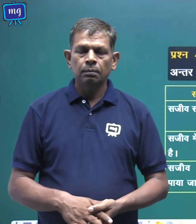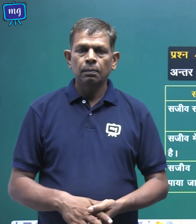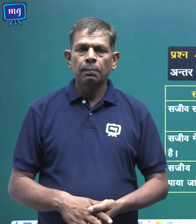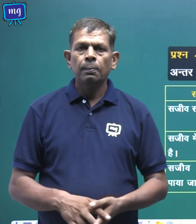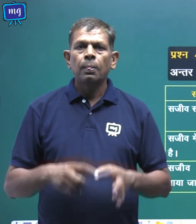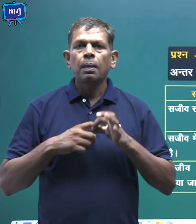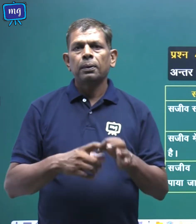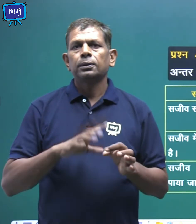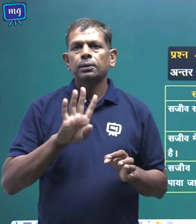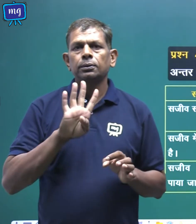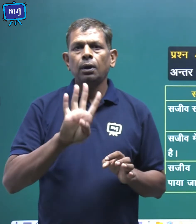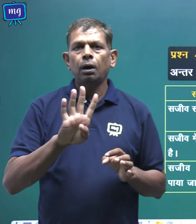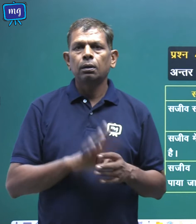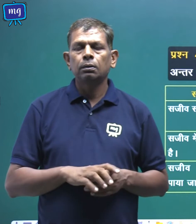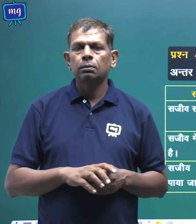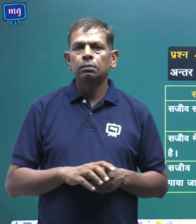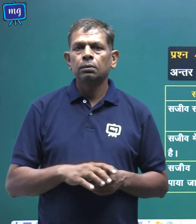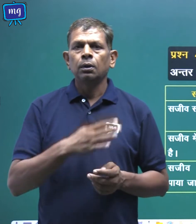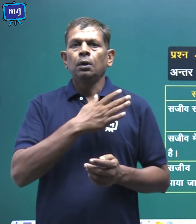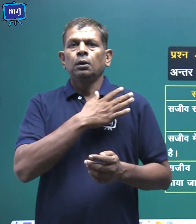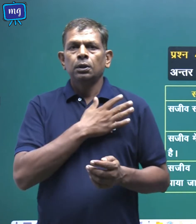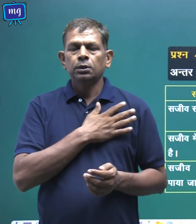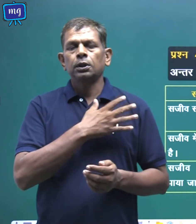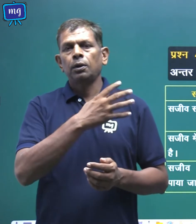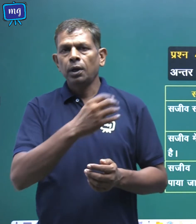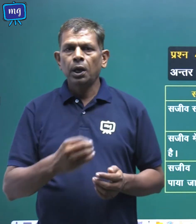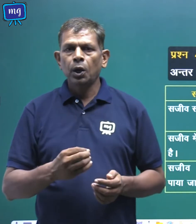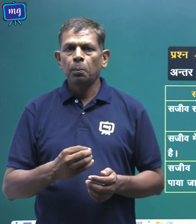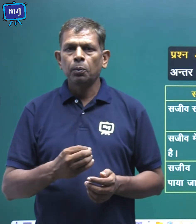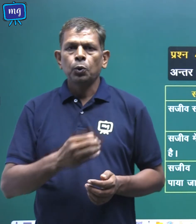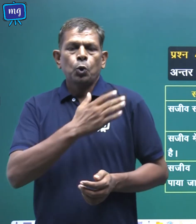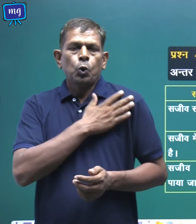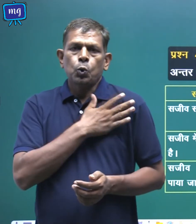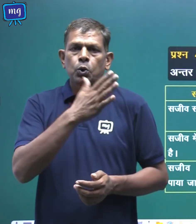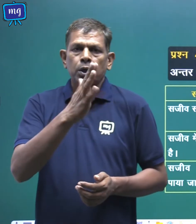प्रश्न 4, सजीव एवं निर्जीव में